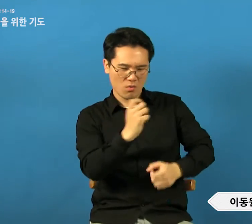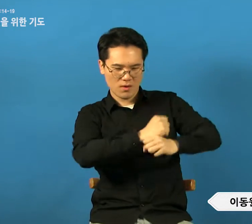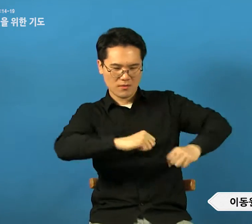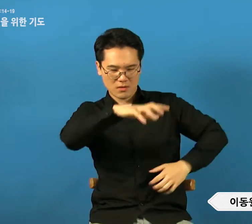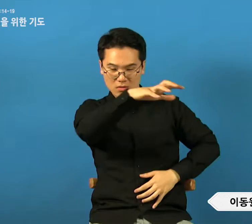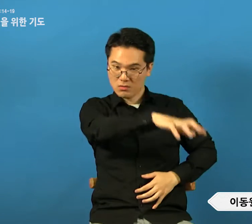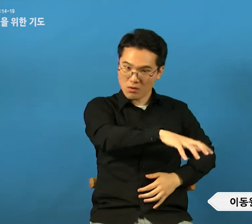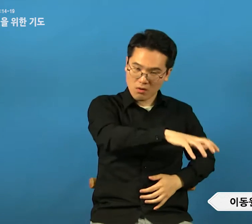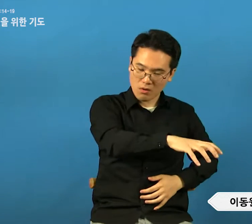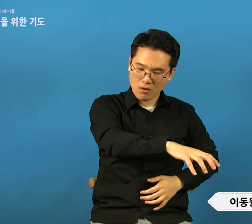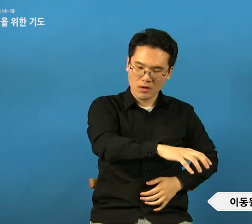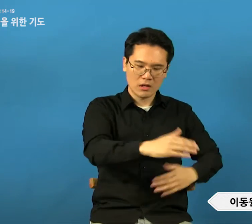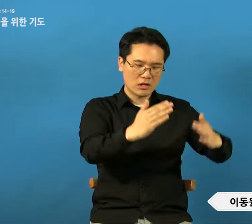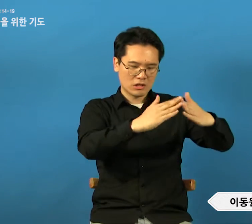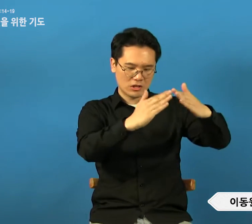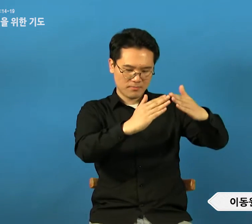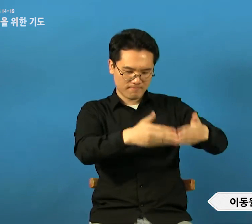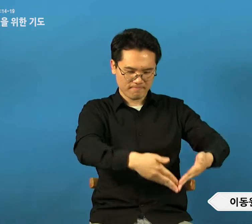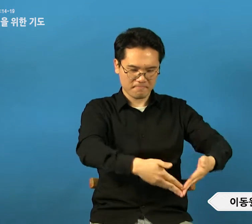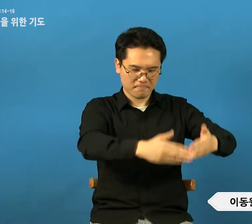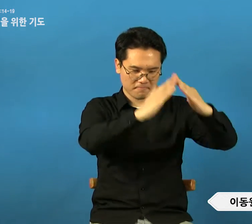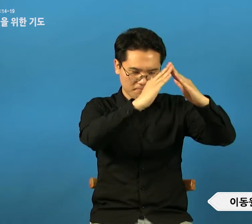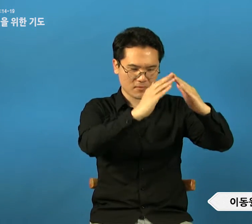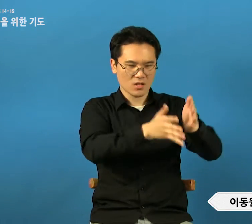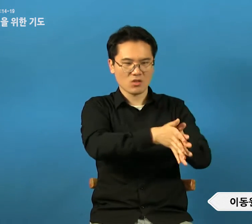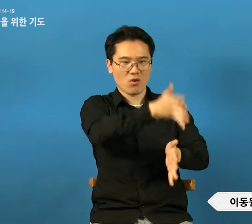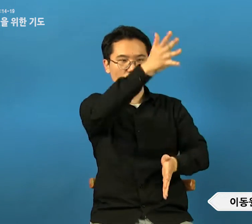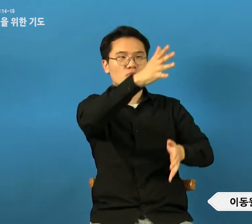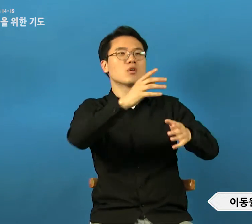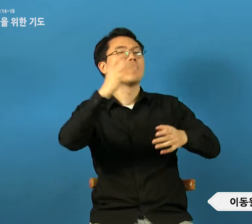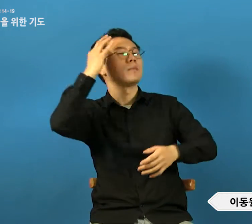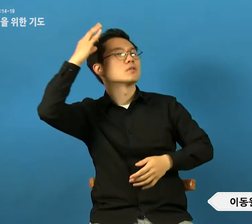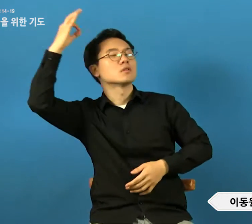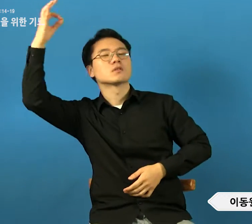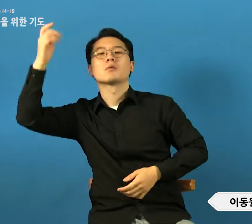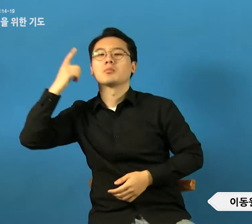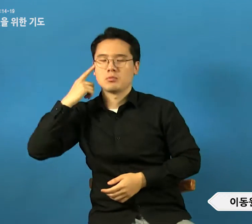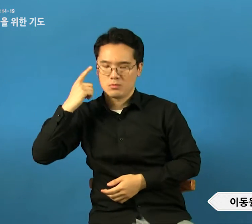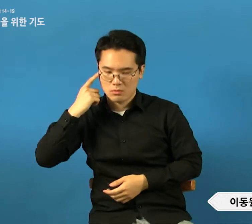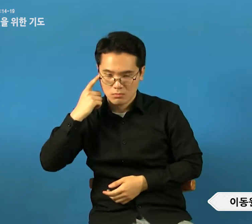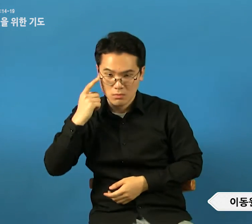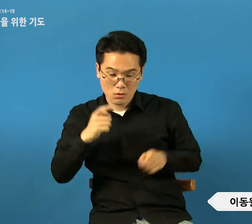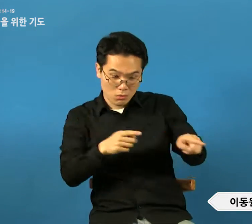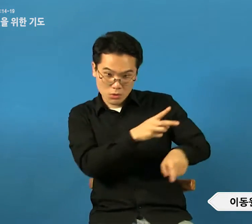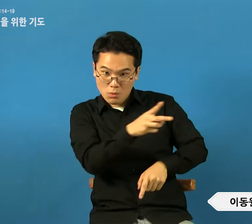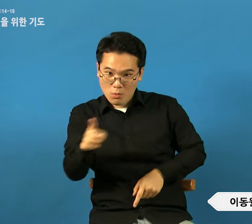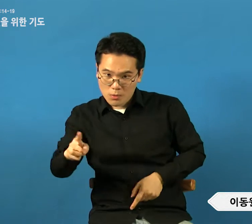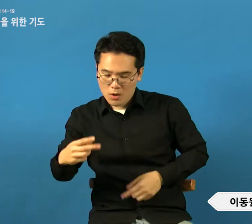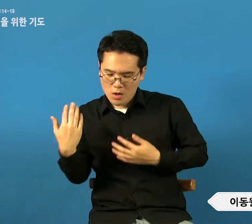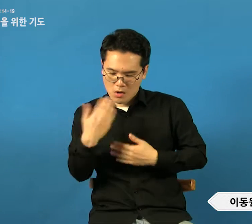반듯한 건물을 상상해 보십시오. 그것이 곧 강건한 사람의 이미지가 아니겠습니까?